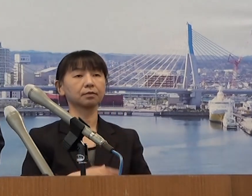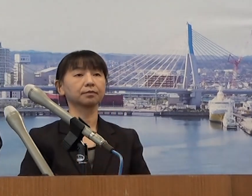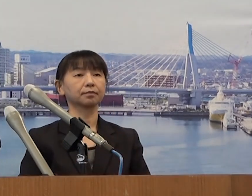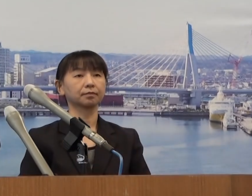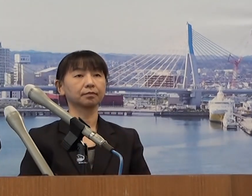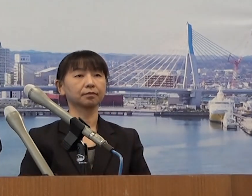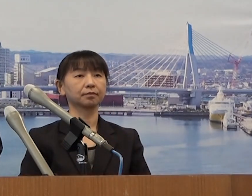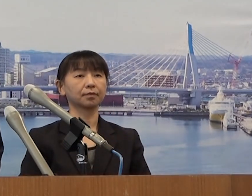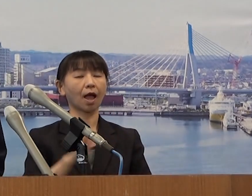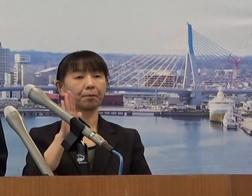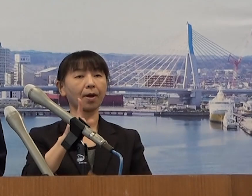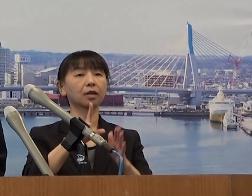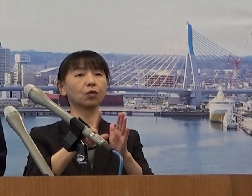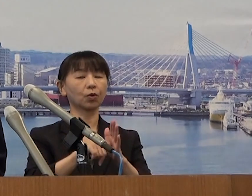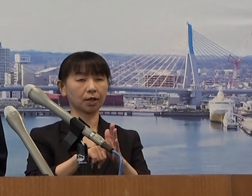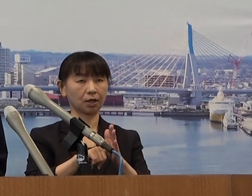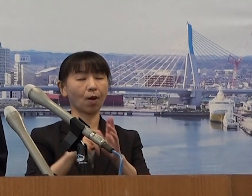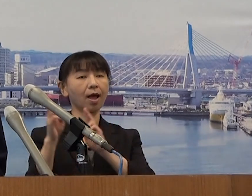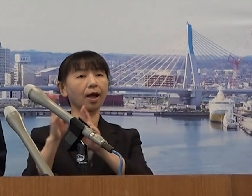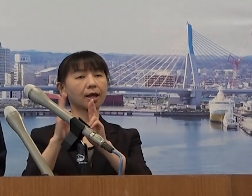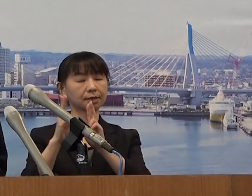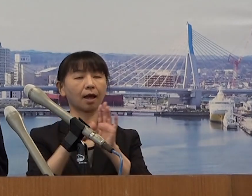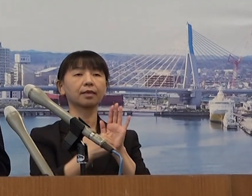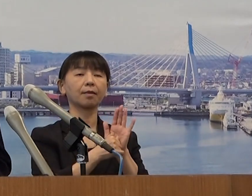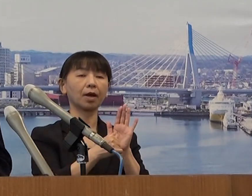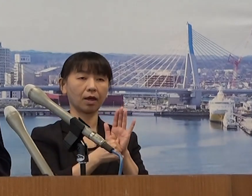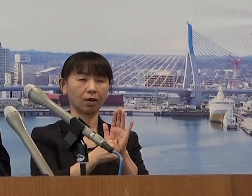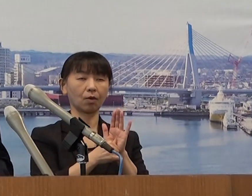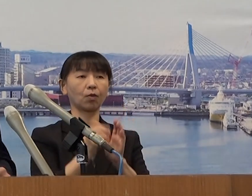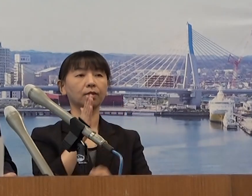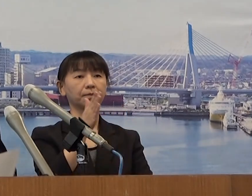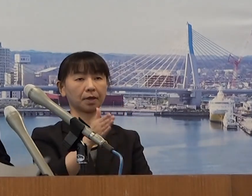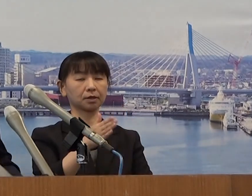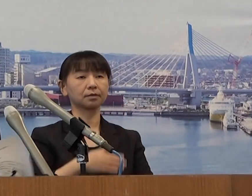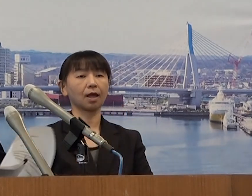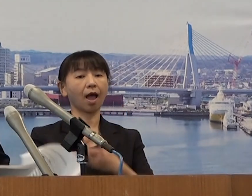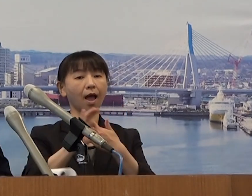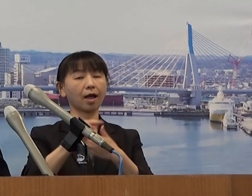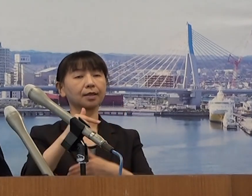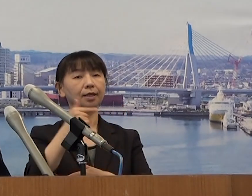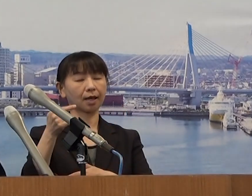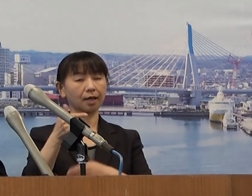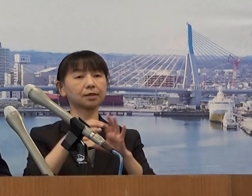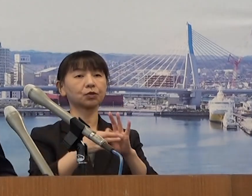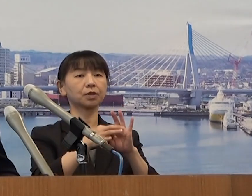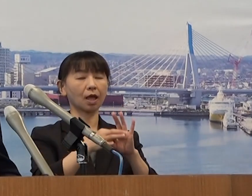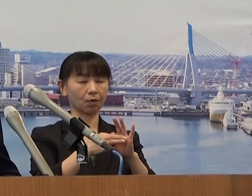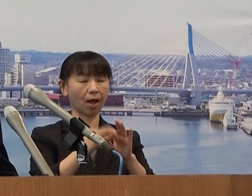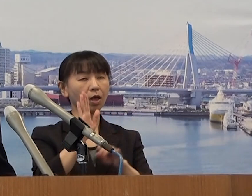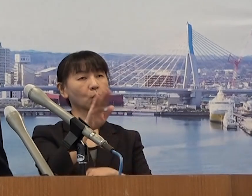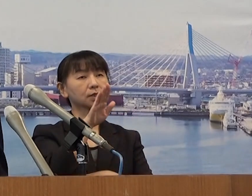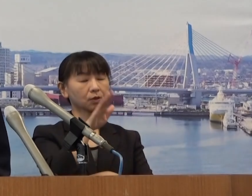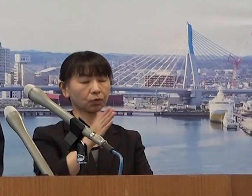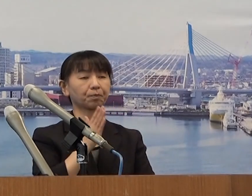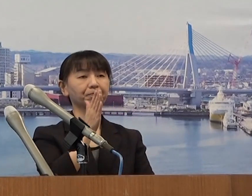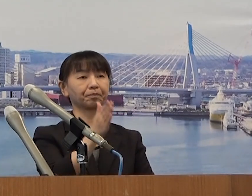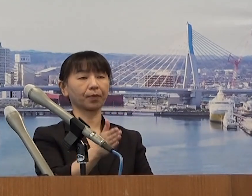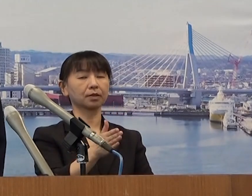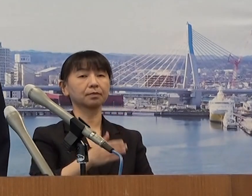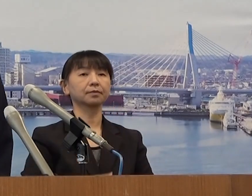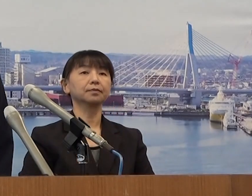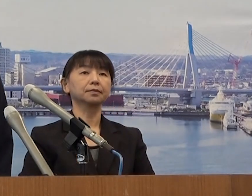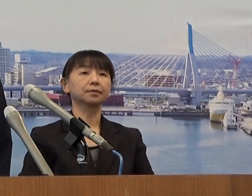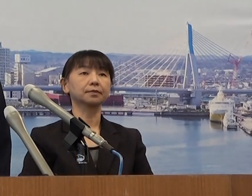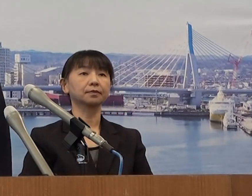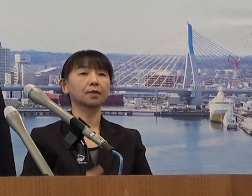ご発言にあたりましては社名とお名前をお願いします。案件以外のご質問に関しましては後ほどお願いいたします。